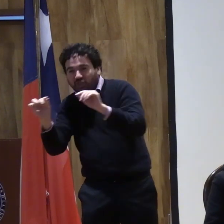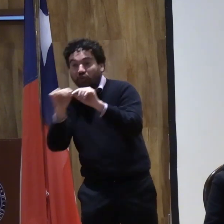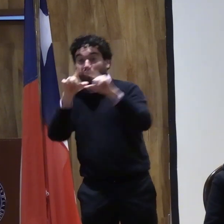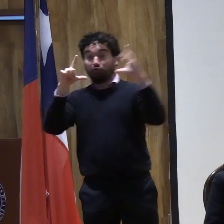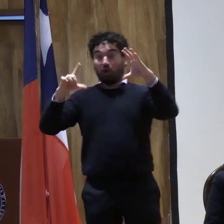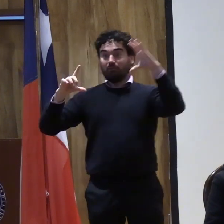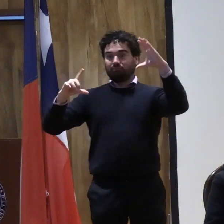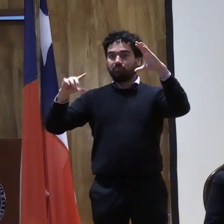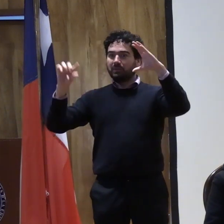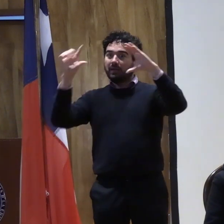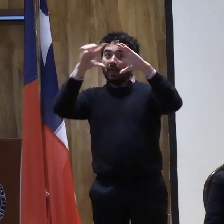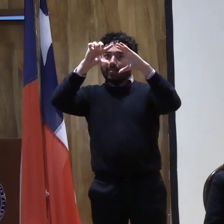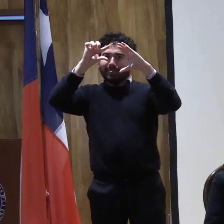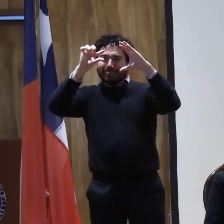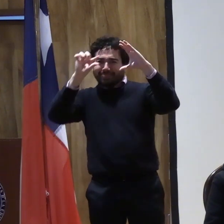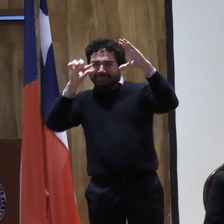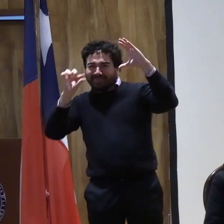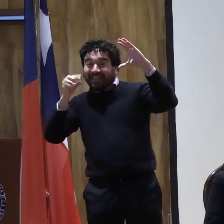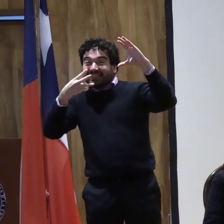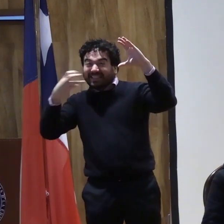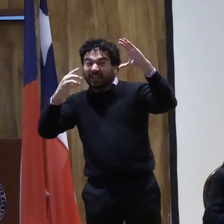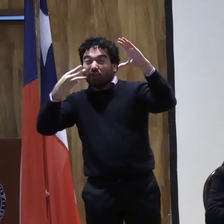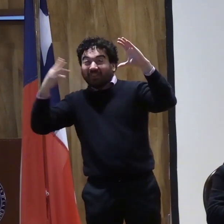que hay por aquí, literalmente.